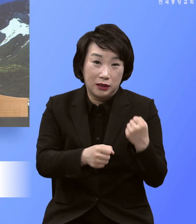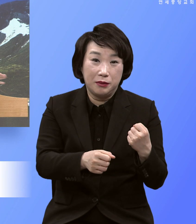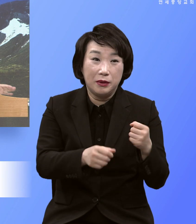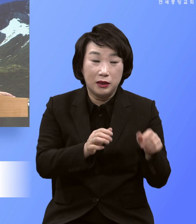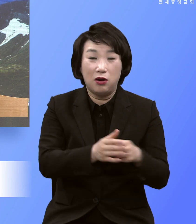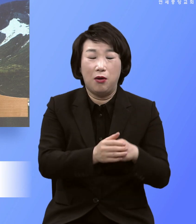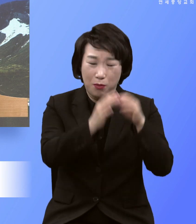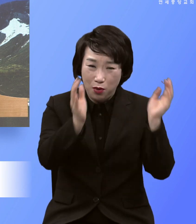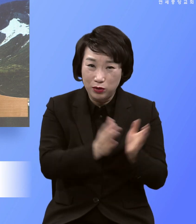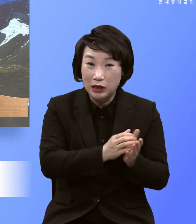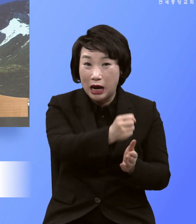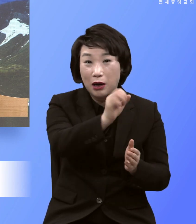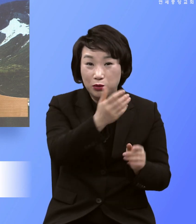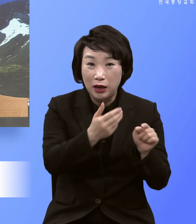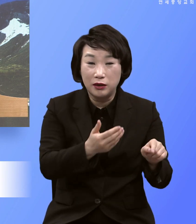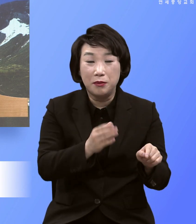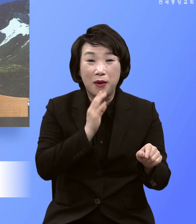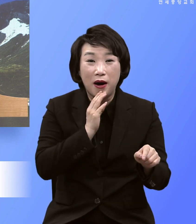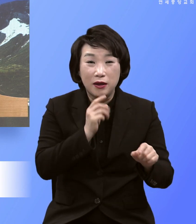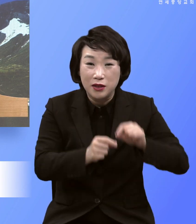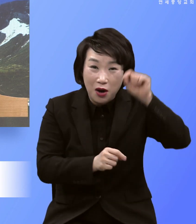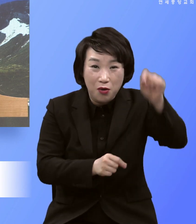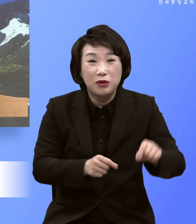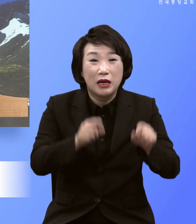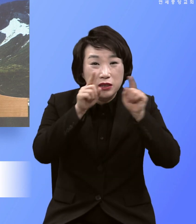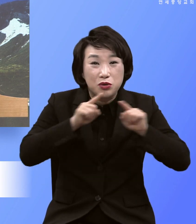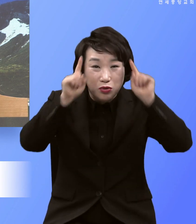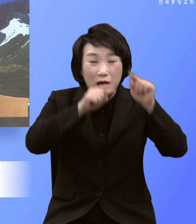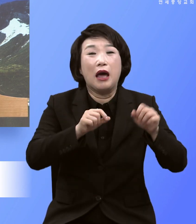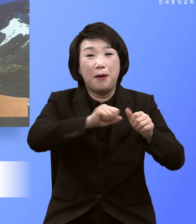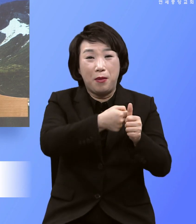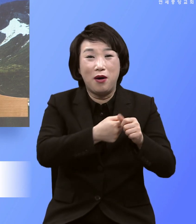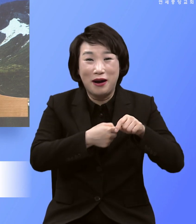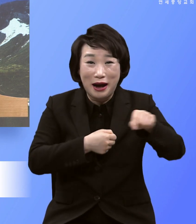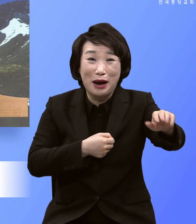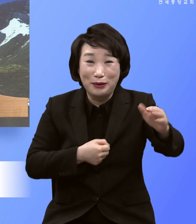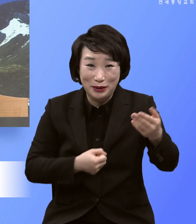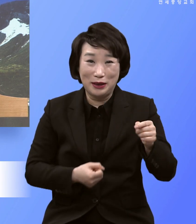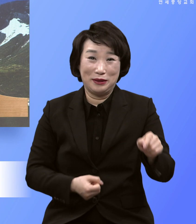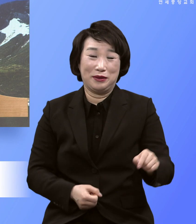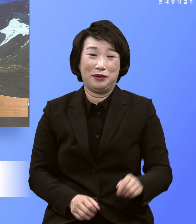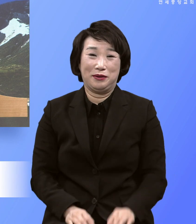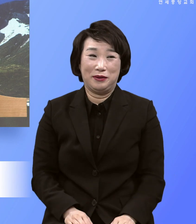되보고 말았으며 그는 영원한 지옥 영벌을 면치 못하게 될 것입니다.